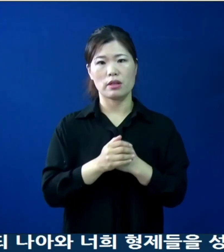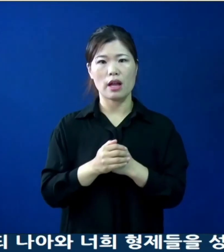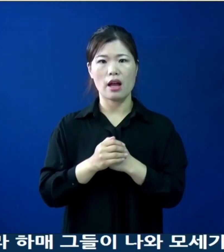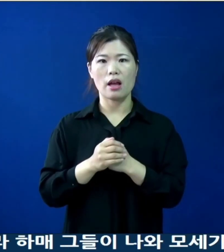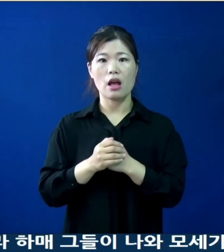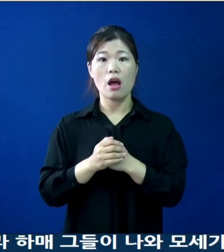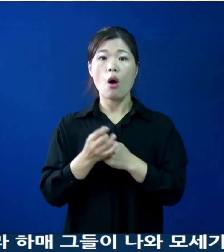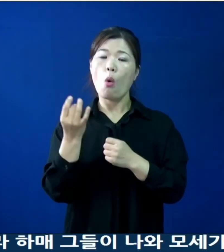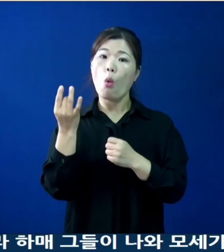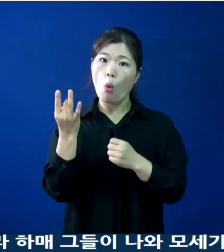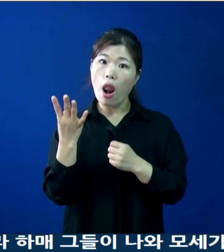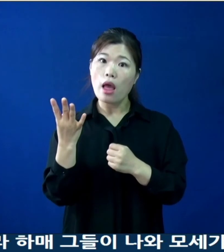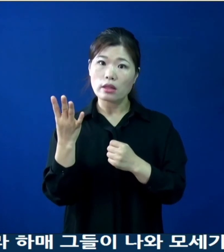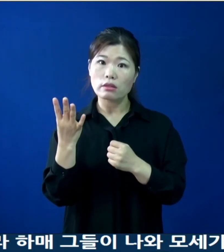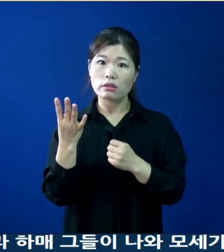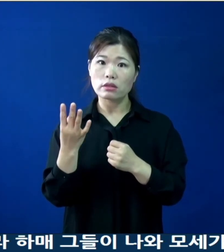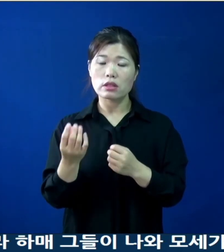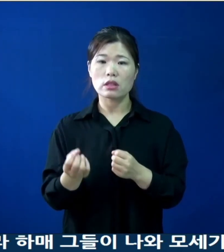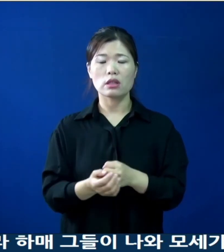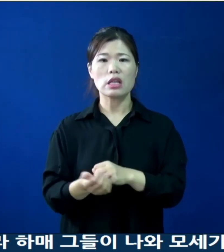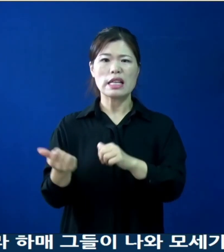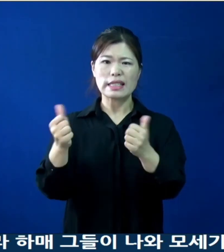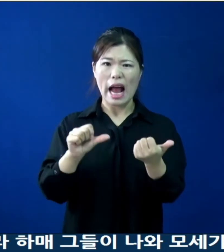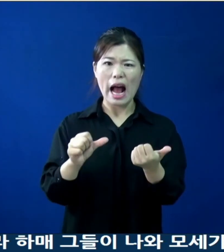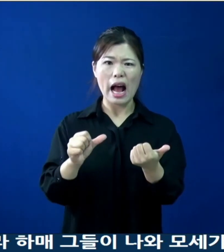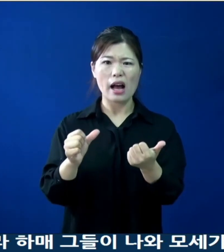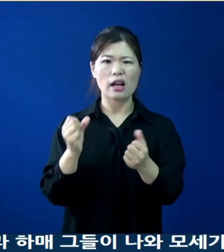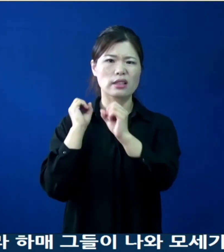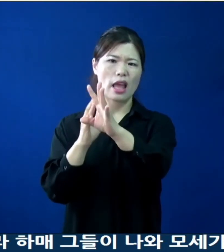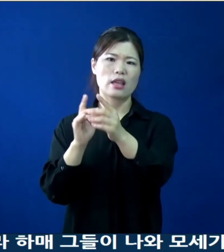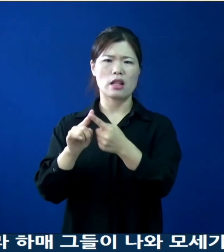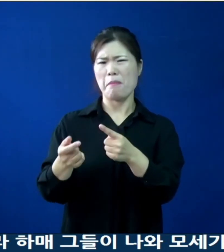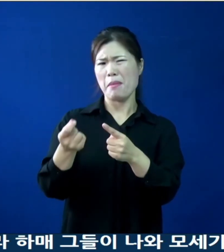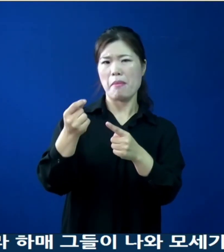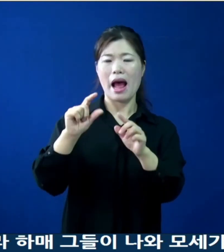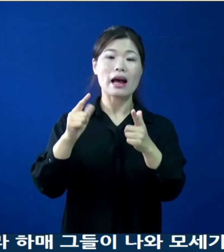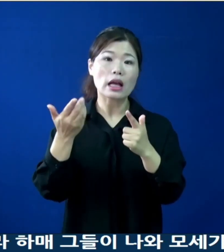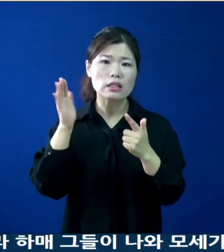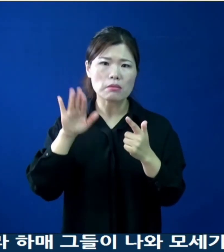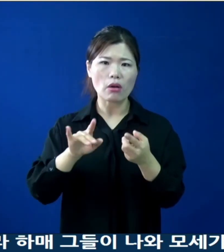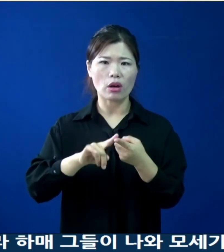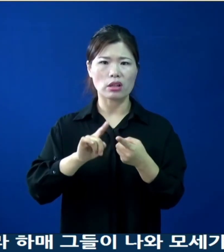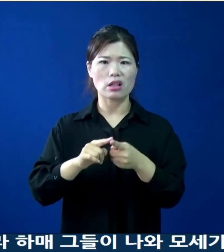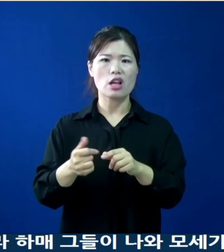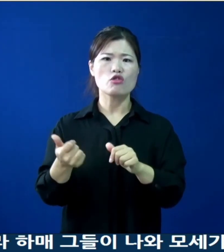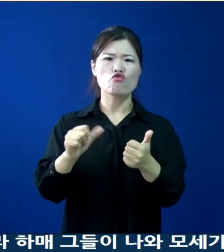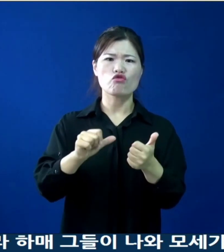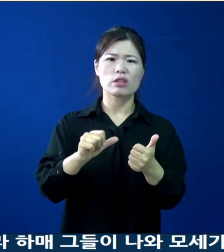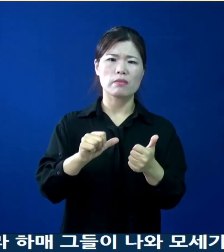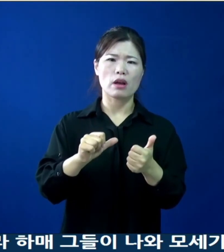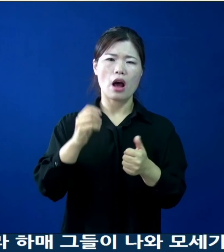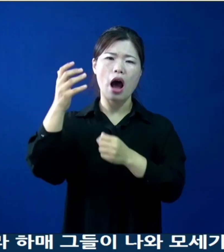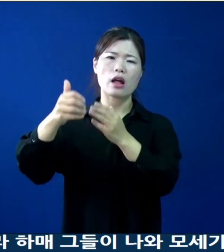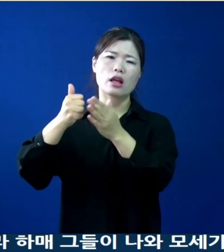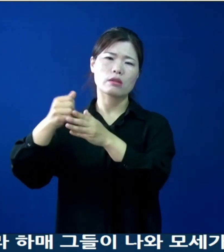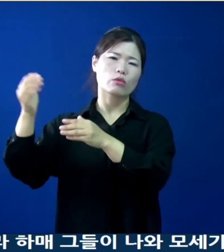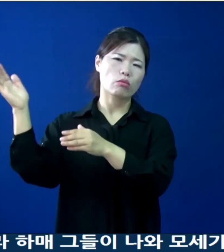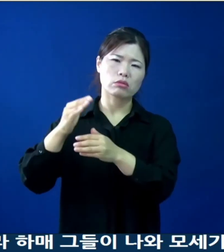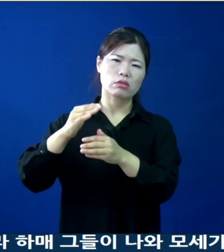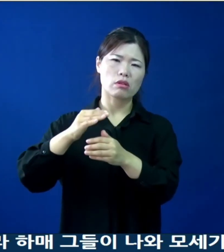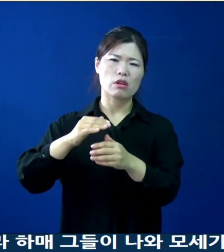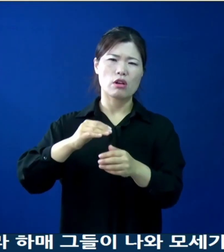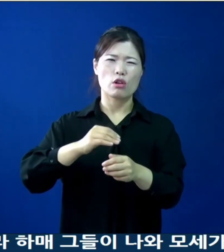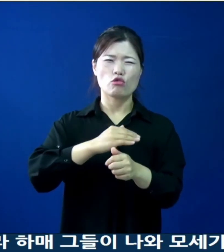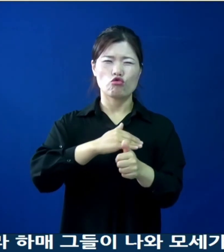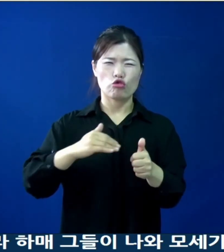진행되지 않는데요, 하나님이 치셔서 죽음을 당한 시체의 경우에는 신속하게 처리하는